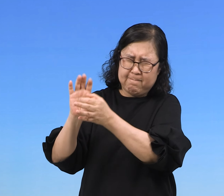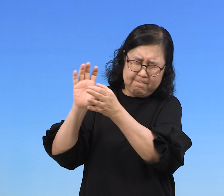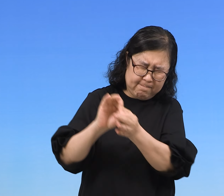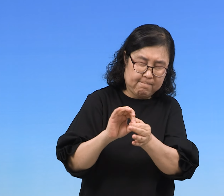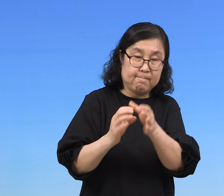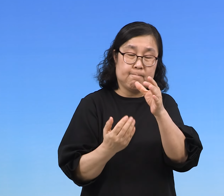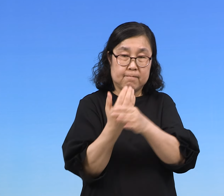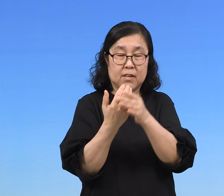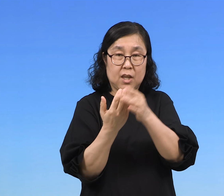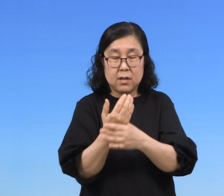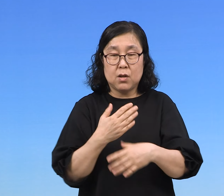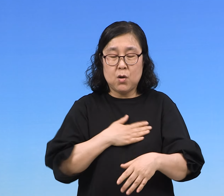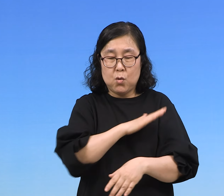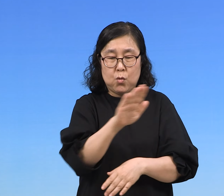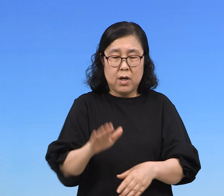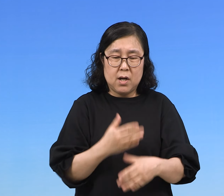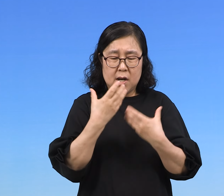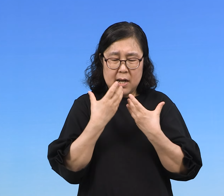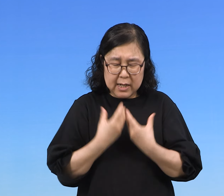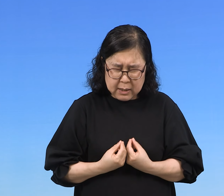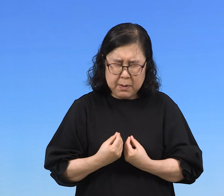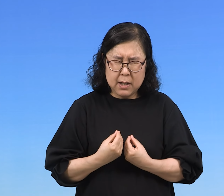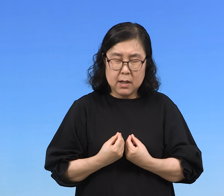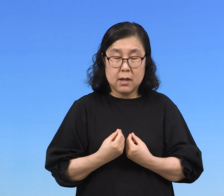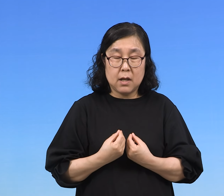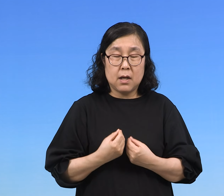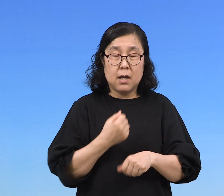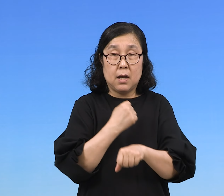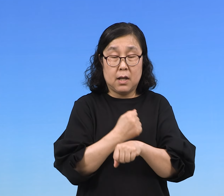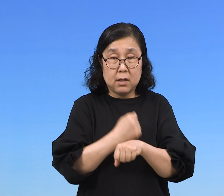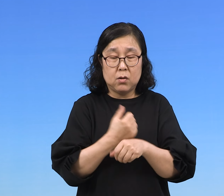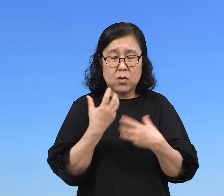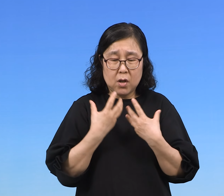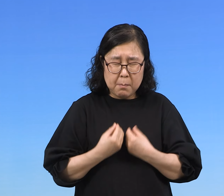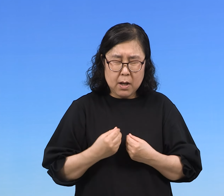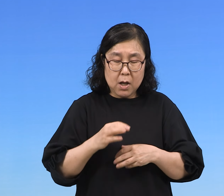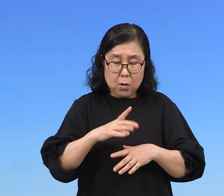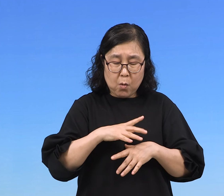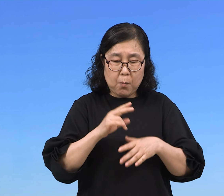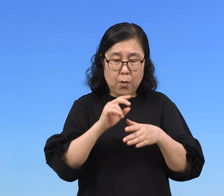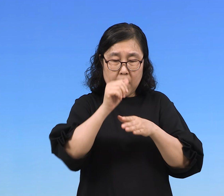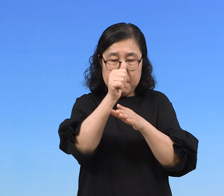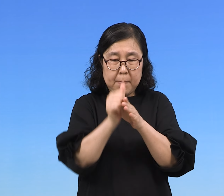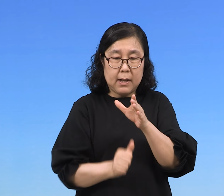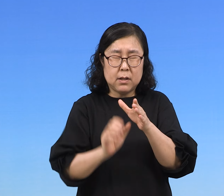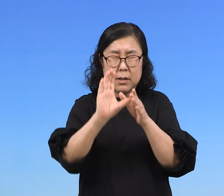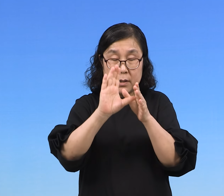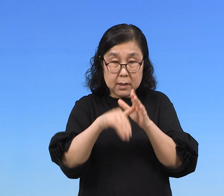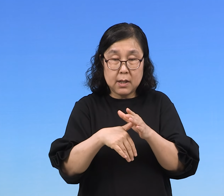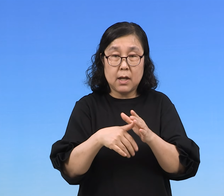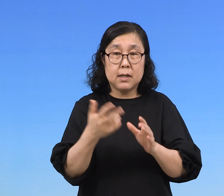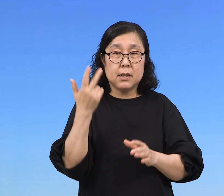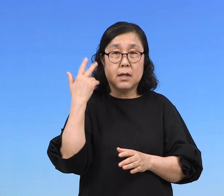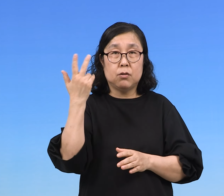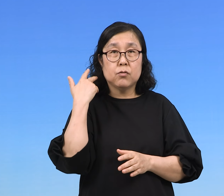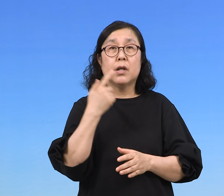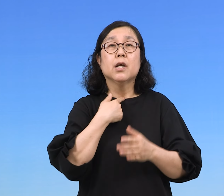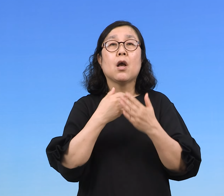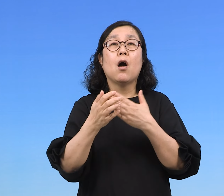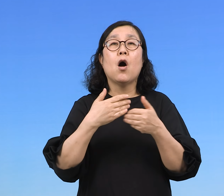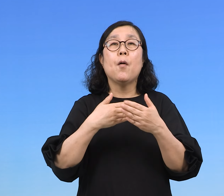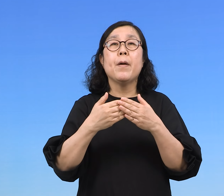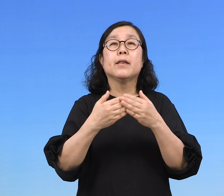낙심하게 만드는 곳. 그래서 그 두 제자처럼 절망과 공포에 잠겨 있을 때, 여러분, 어제 지난 주간에 제가